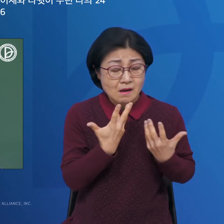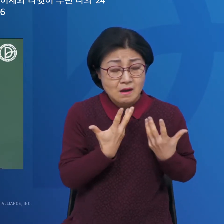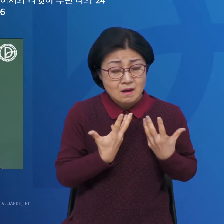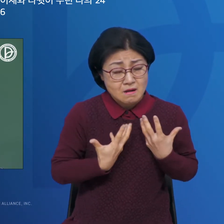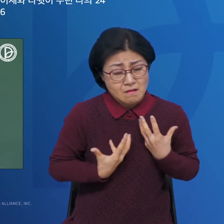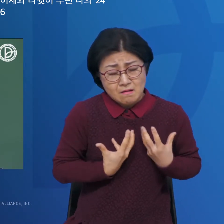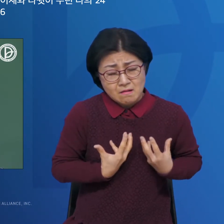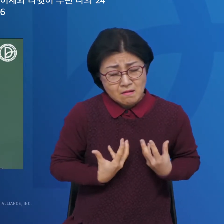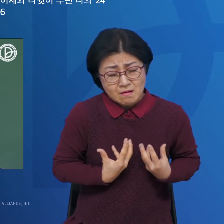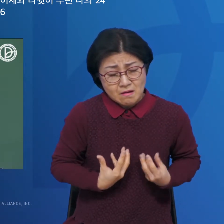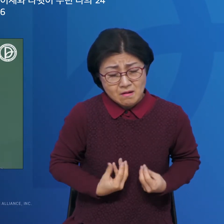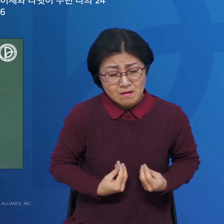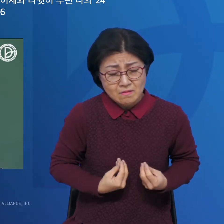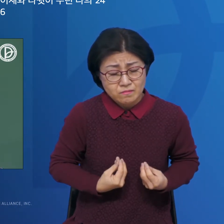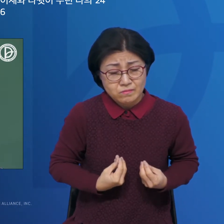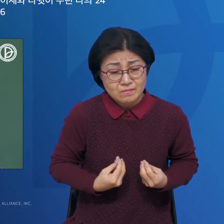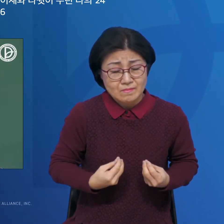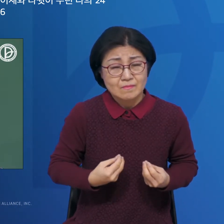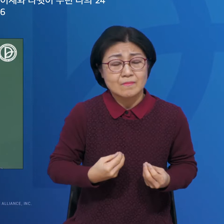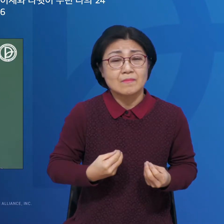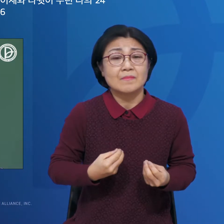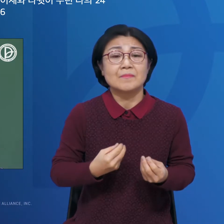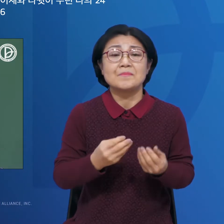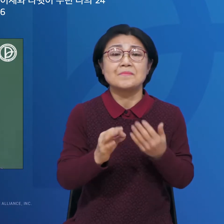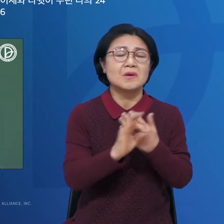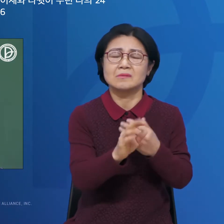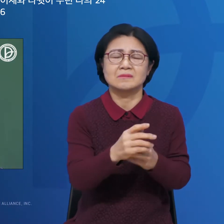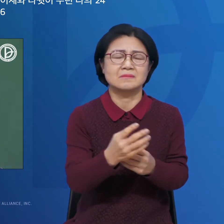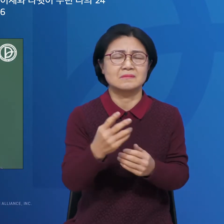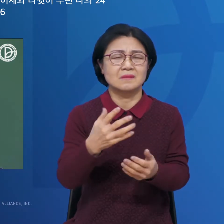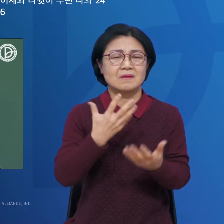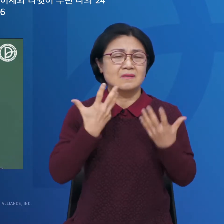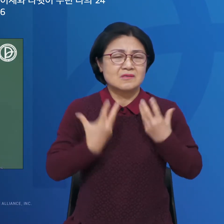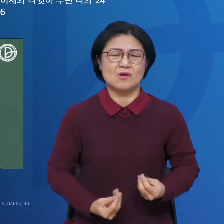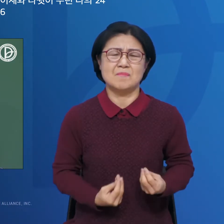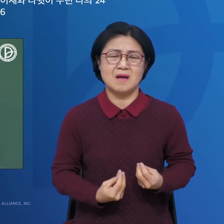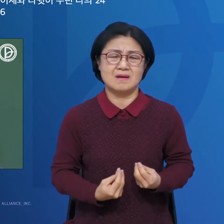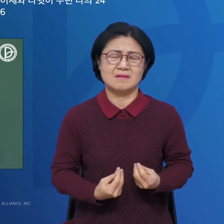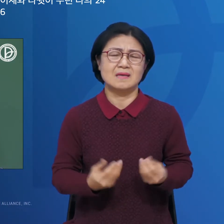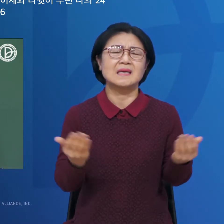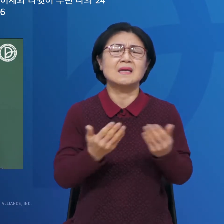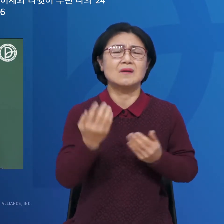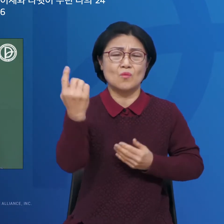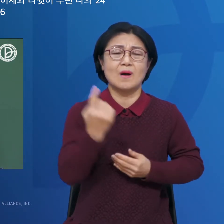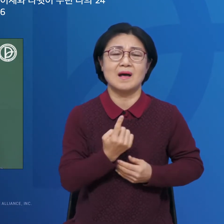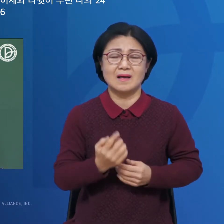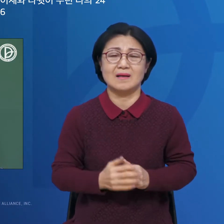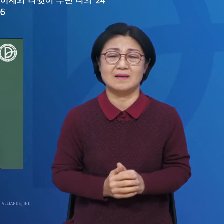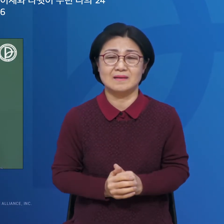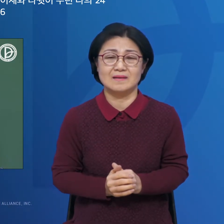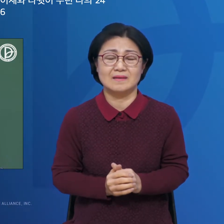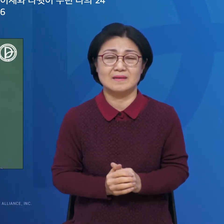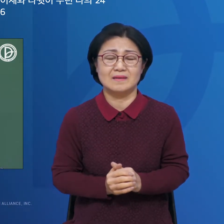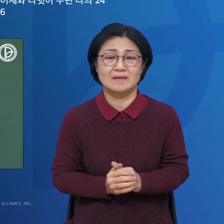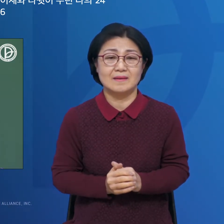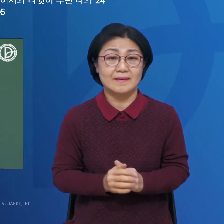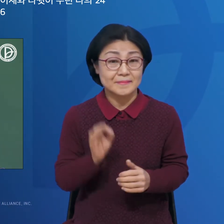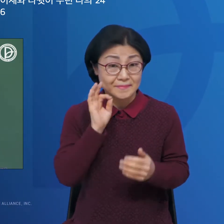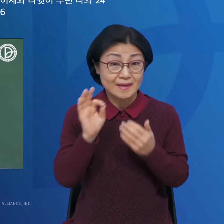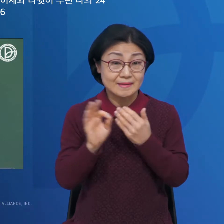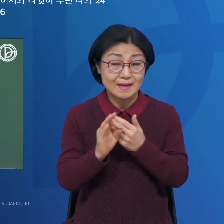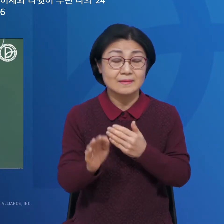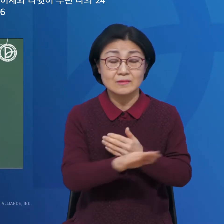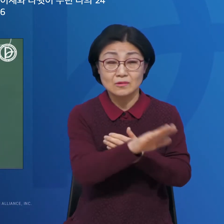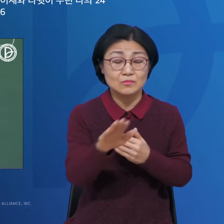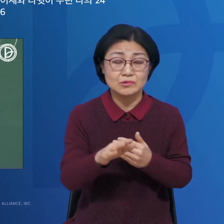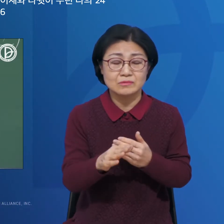있으면요, 반드시 절망이 응답 옵니다. Now, if you're in the state of despair, then you're absolutely going to receive the answers of despair. 만약 여러분이 문제